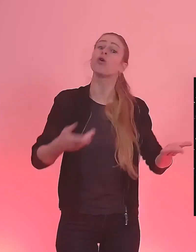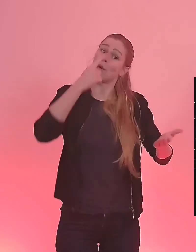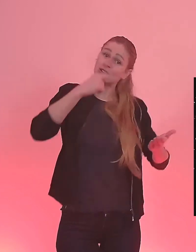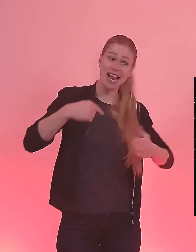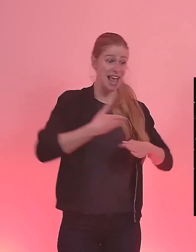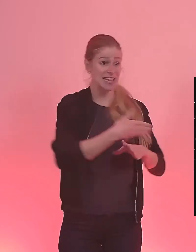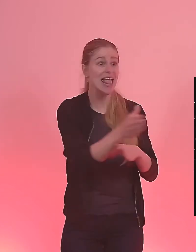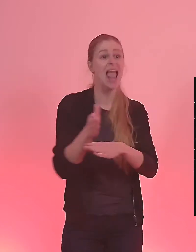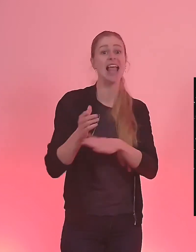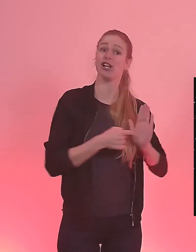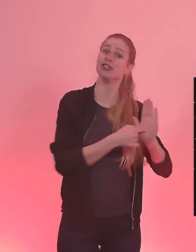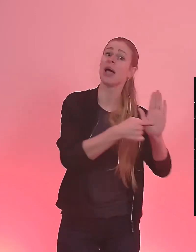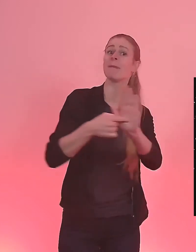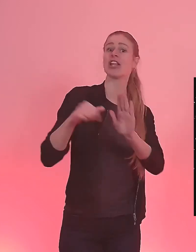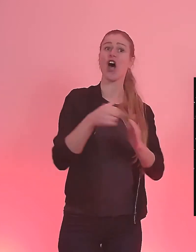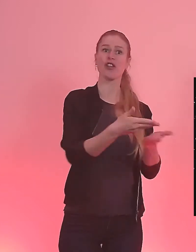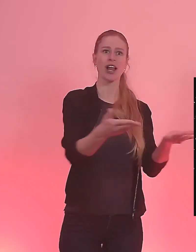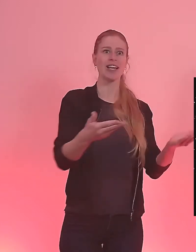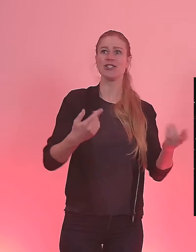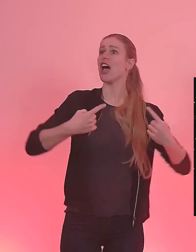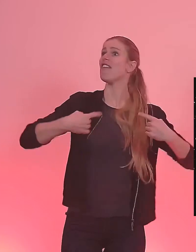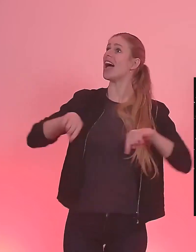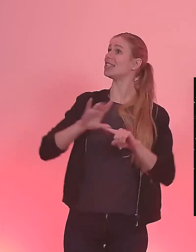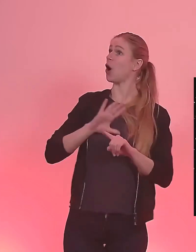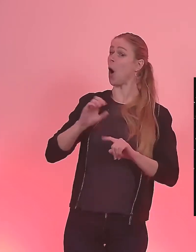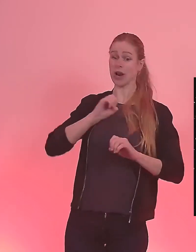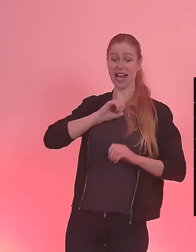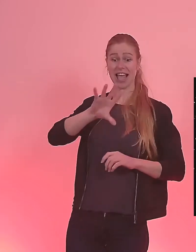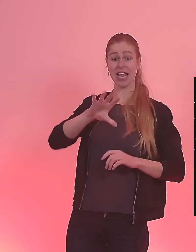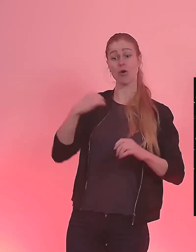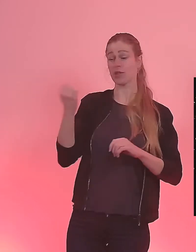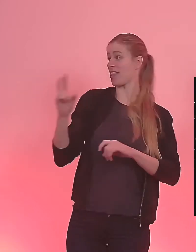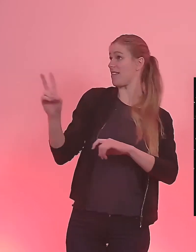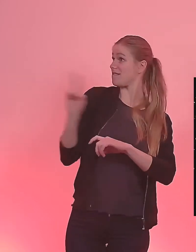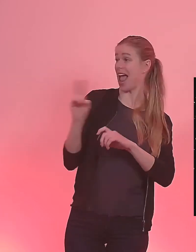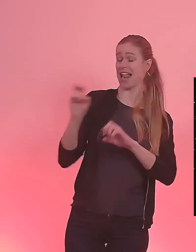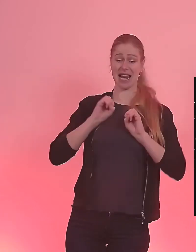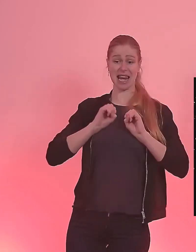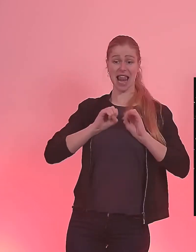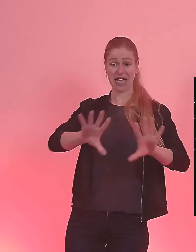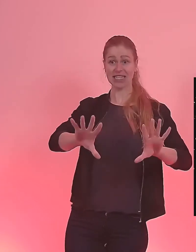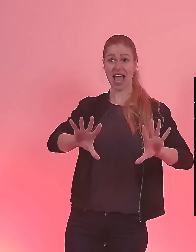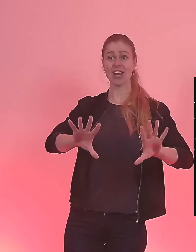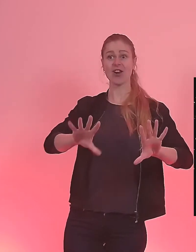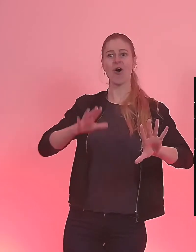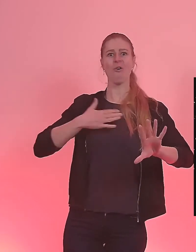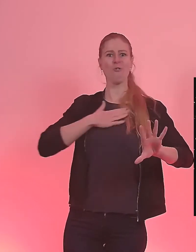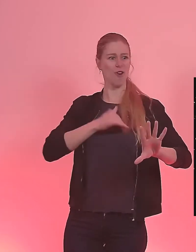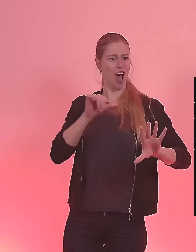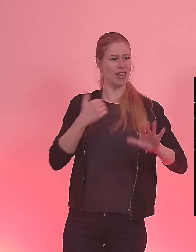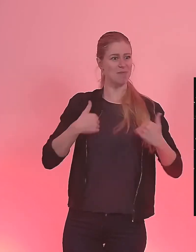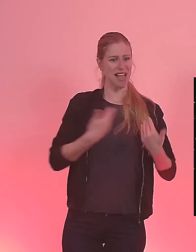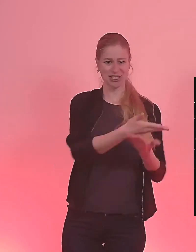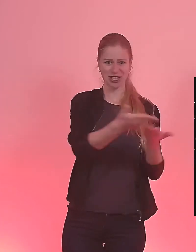met anderen. Dus wij zijn ook gewoon een lichtje. Ja. En doordat wij licht schijnen, voelen andere mensen de liefde van de Heere God. Precies. Gaaf, wow. Hè?